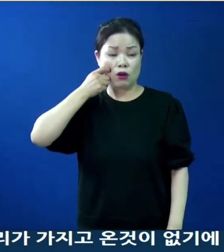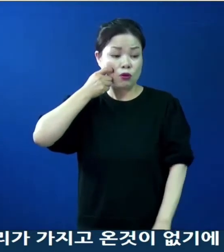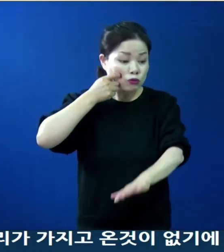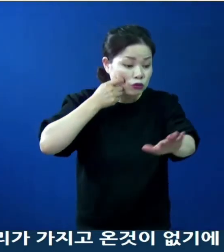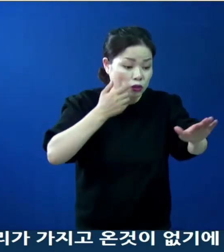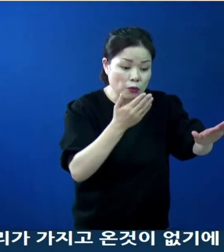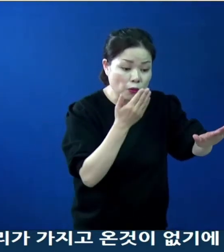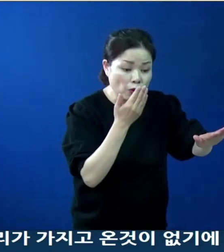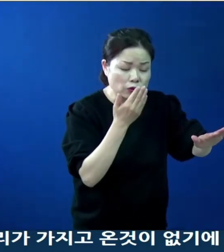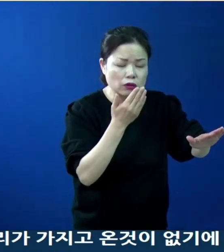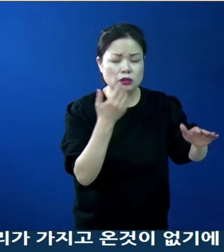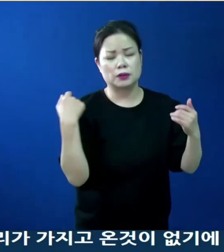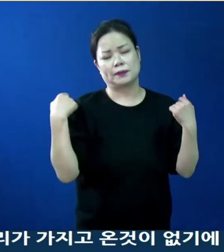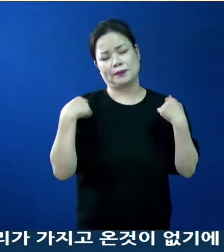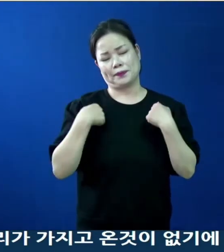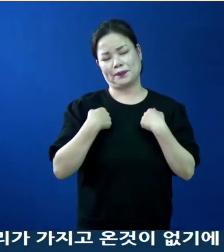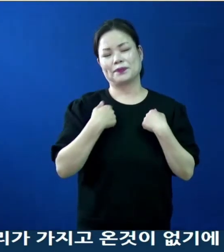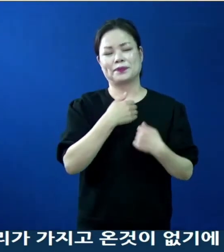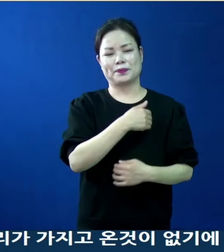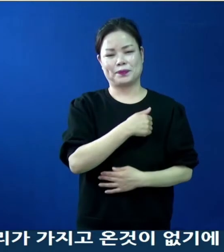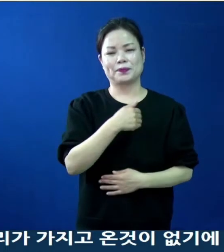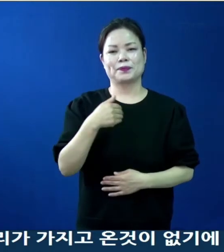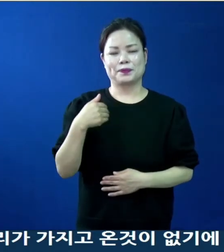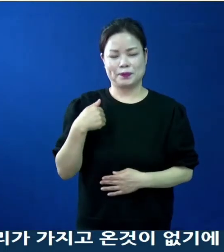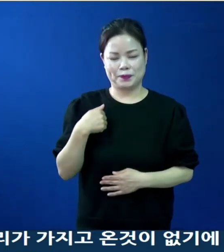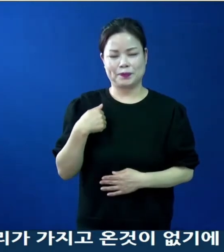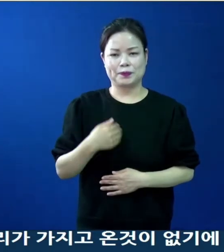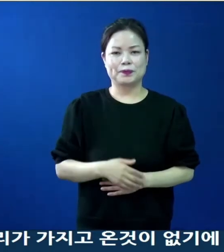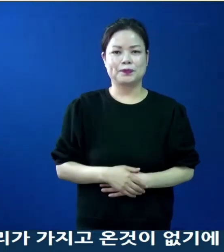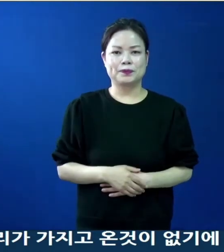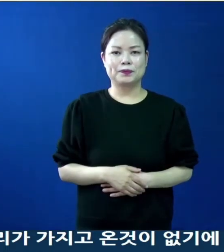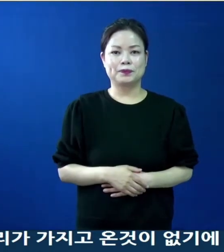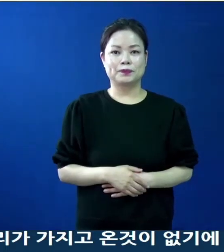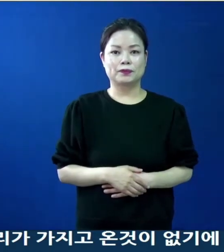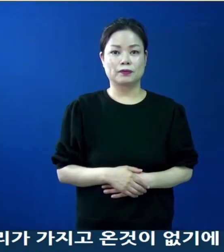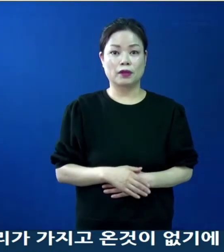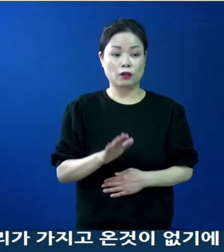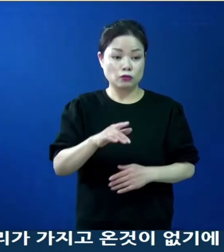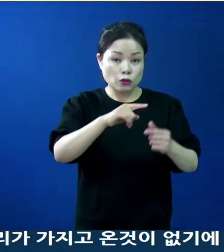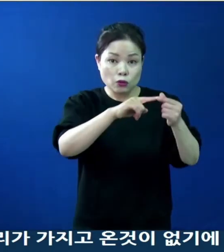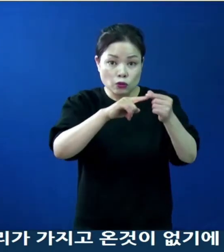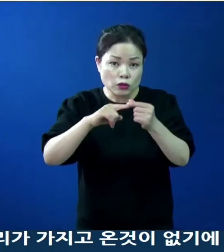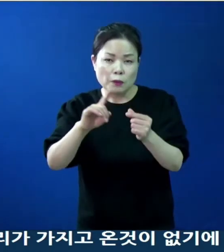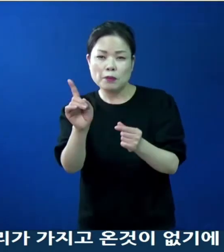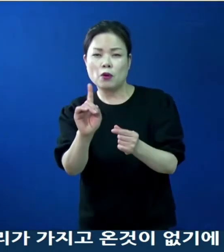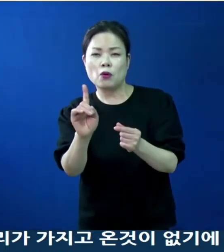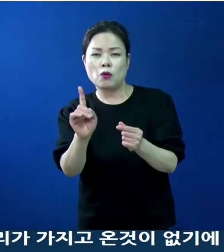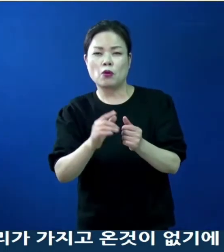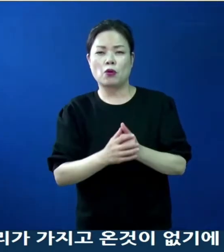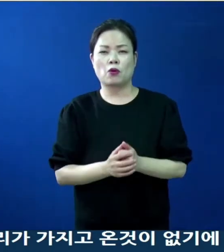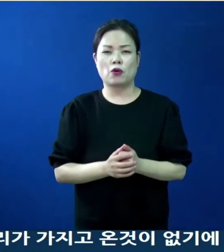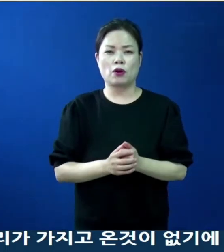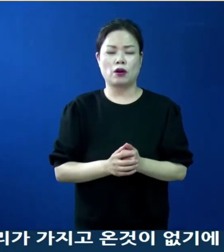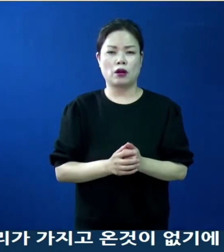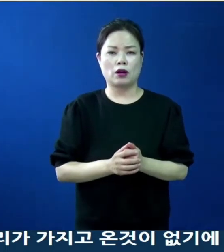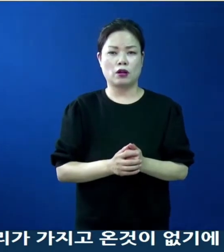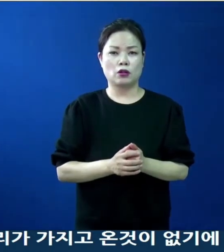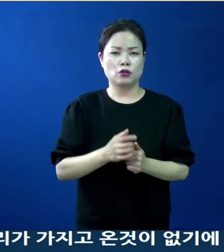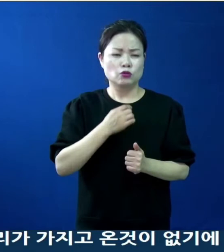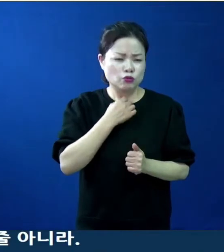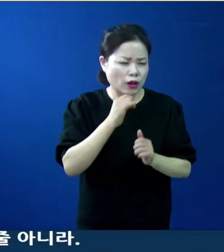우리가 먹을 것, 입을 것 있으면 족한 줄로 알라는 겁니다. 그럼 그 뒤에 구절에 어떤 말씀이 있냐면 부하려는